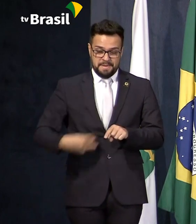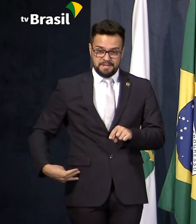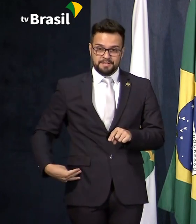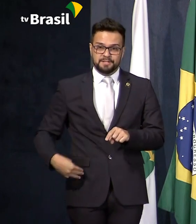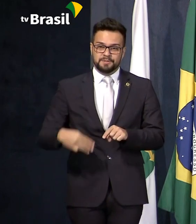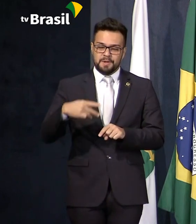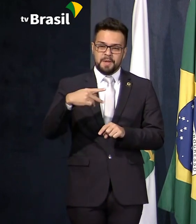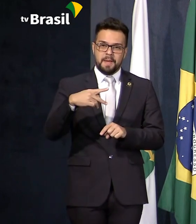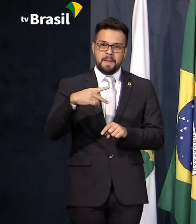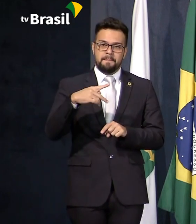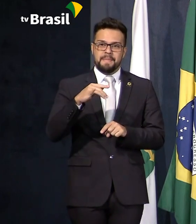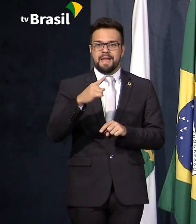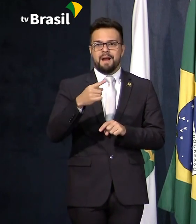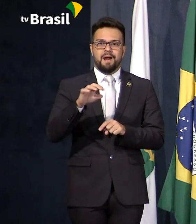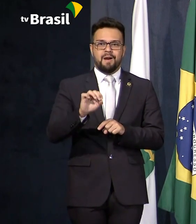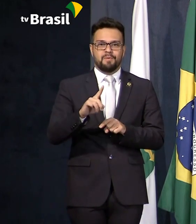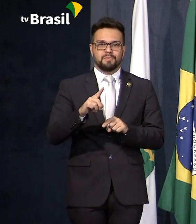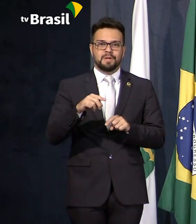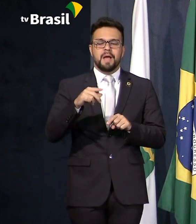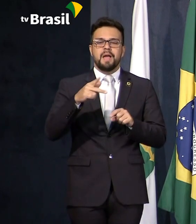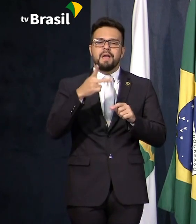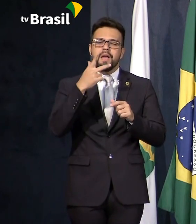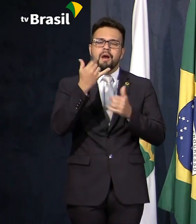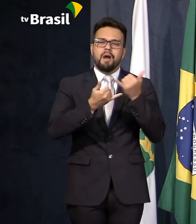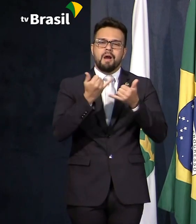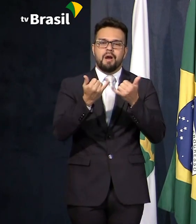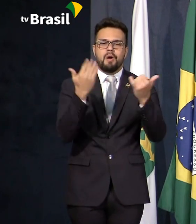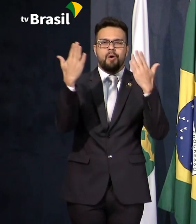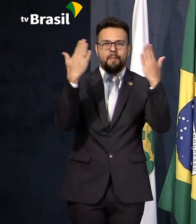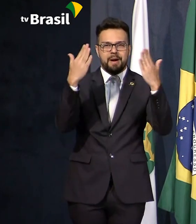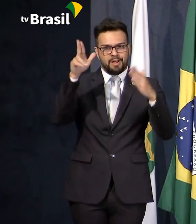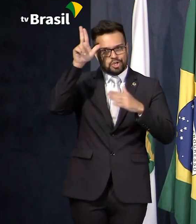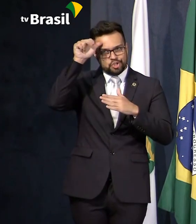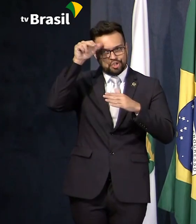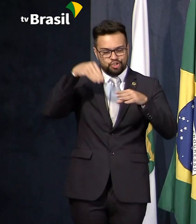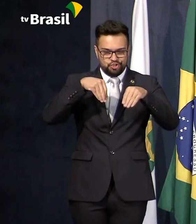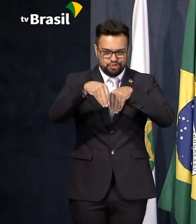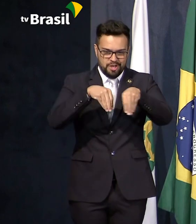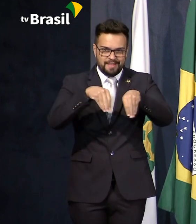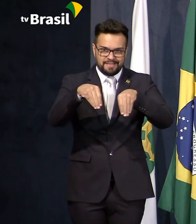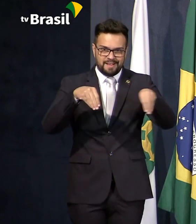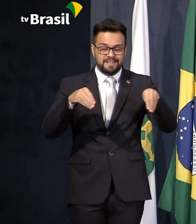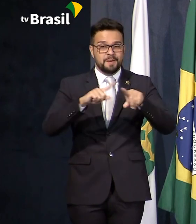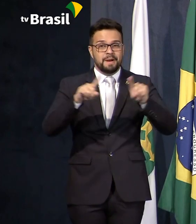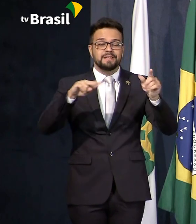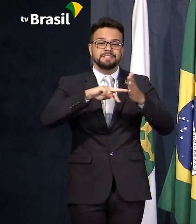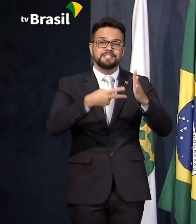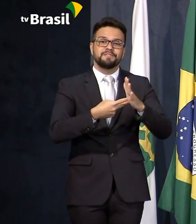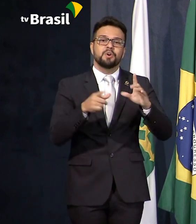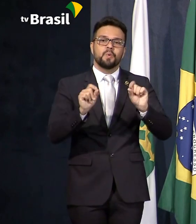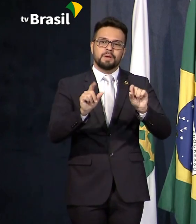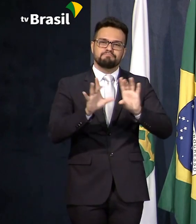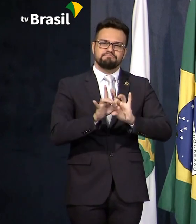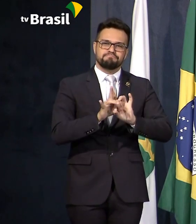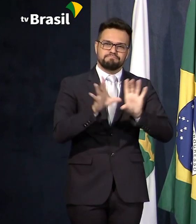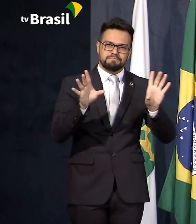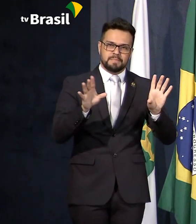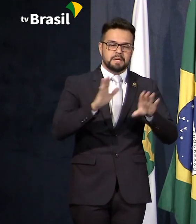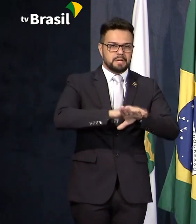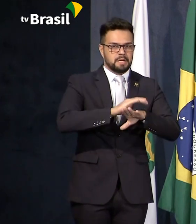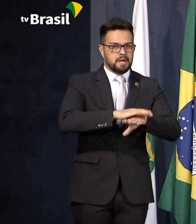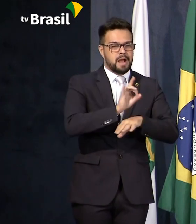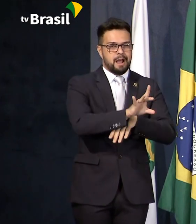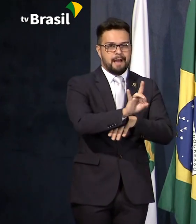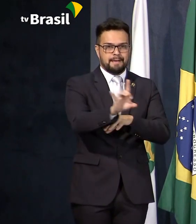instituições. Nesse jogo de xadrez, a independência que as peças têm que ter